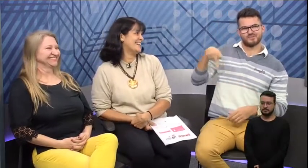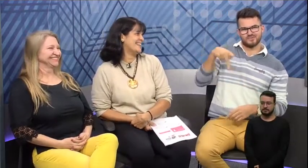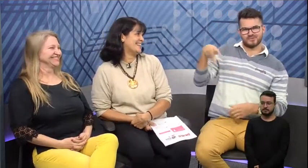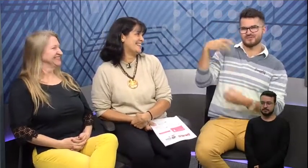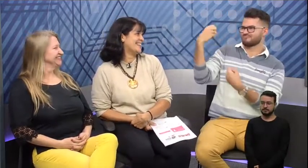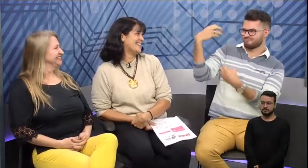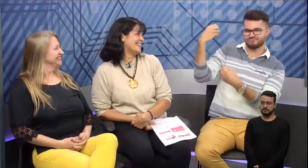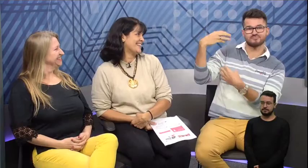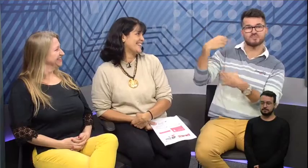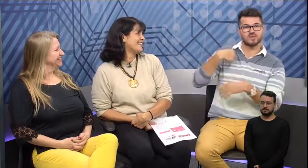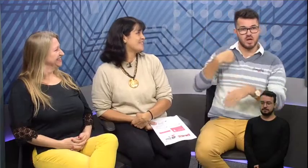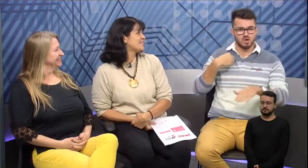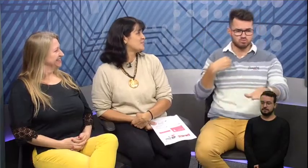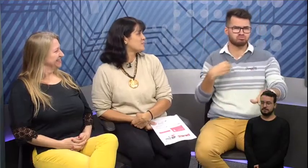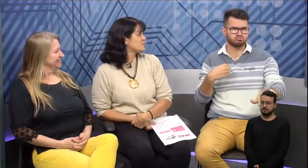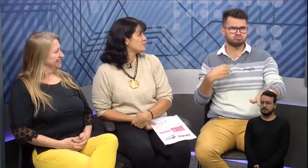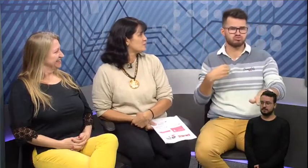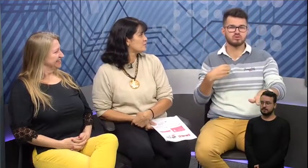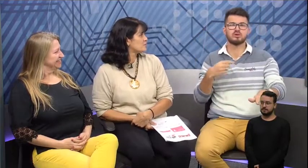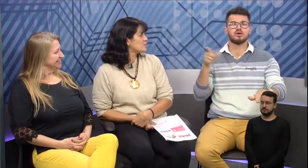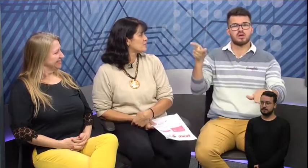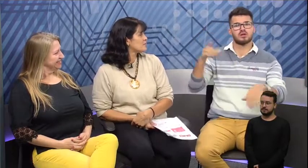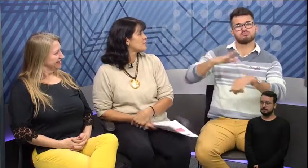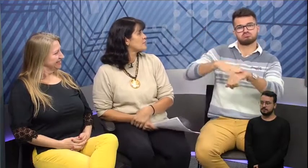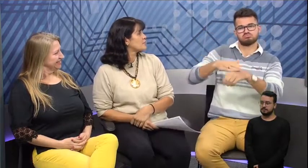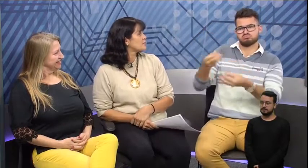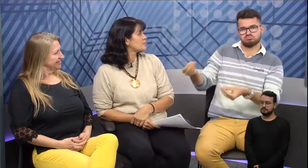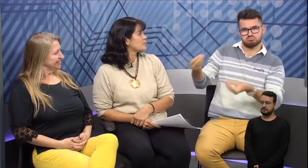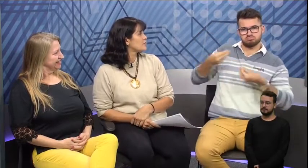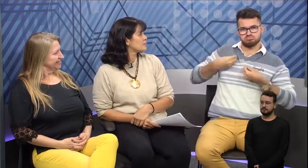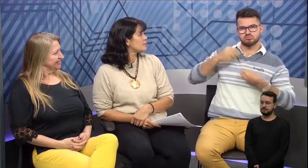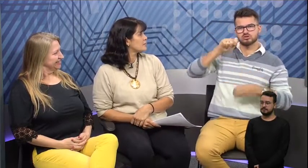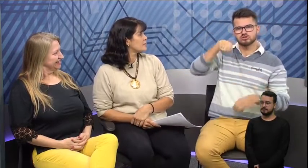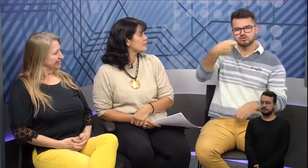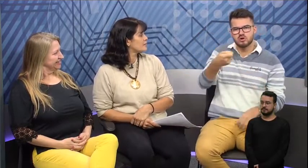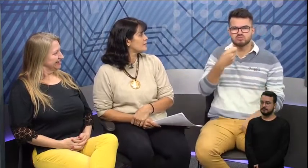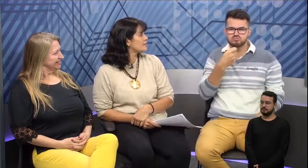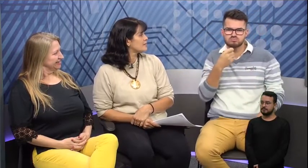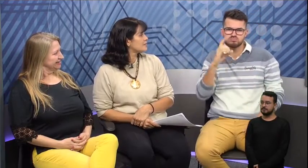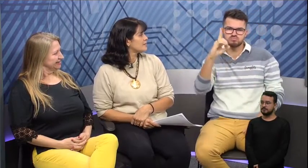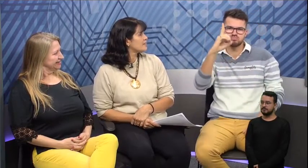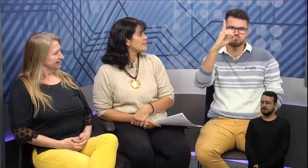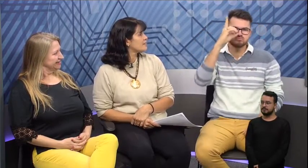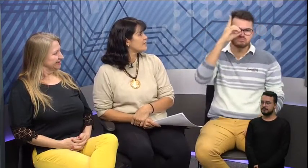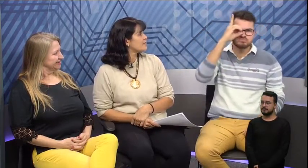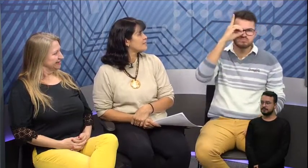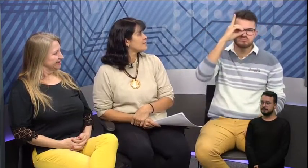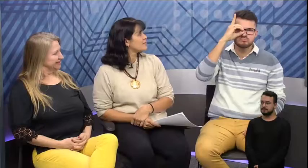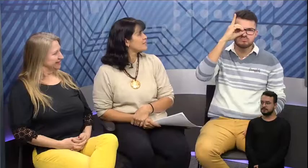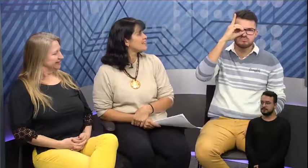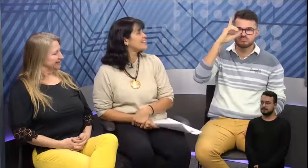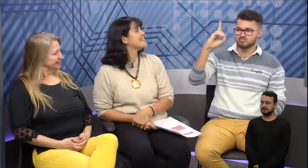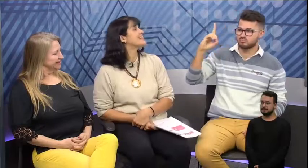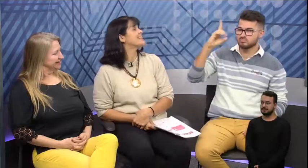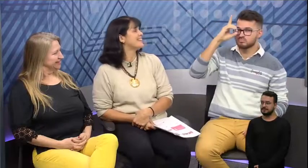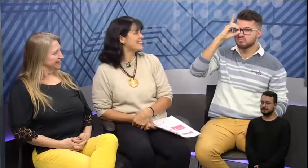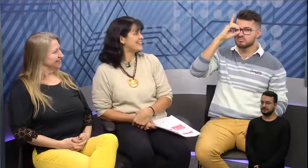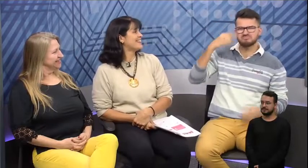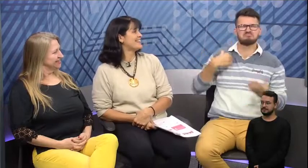professora, e eu ainda muito pequeno, né, então eles me deram um sinal, que seria o D na frente